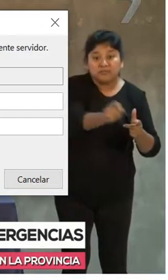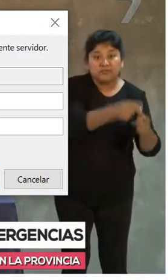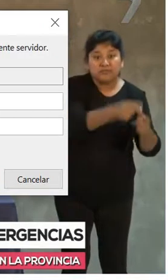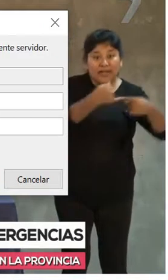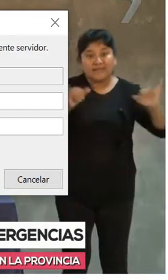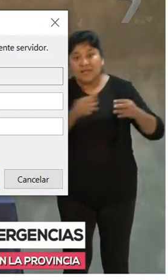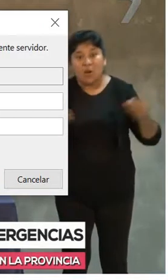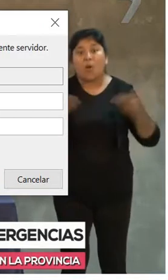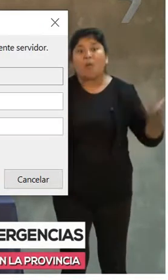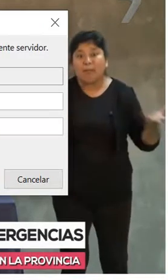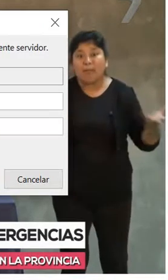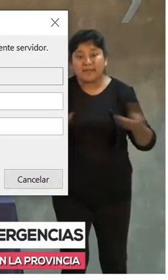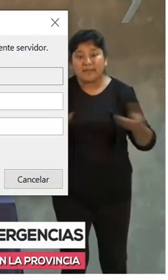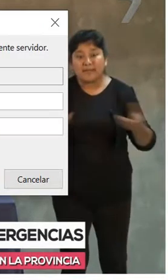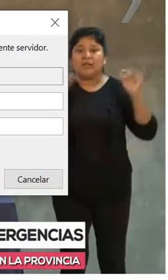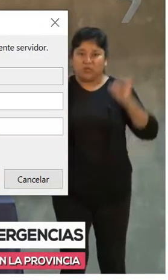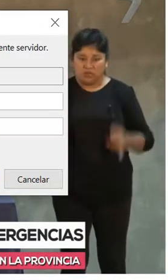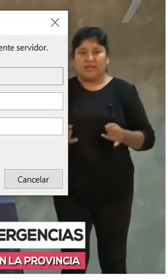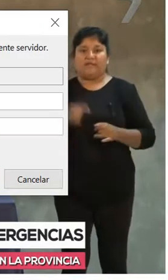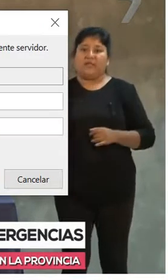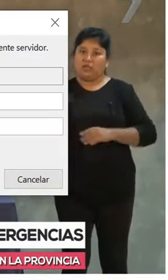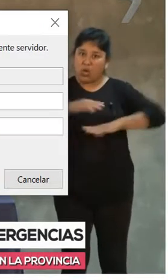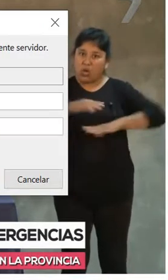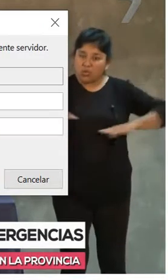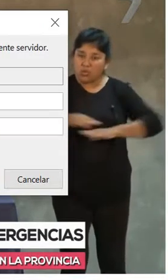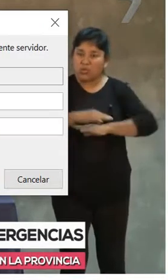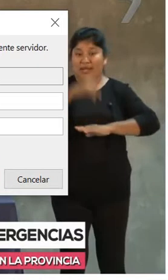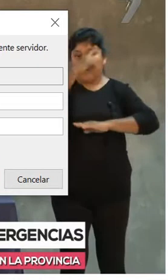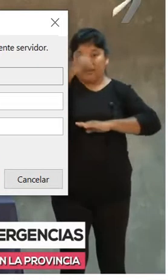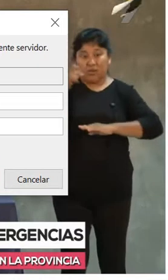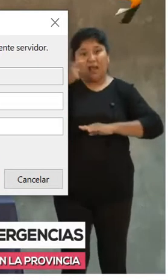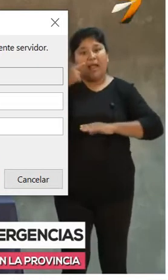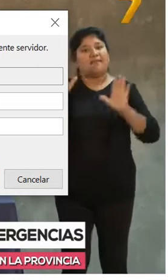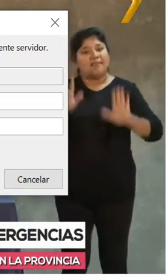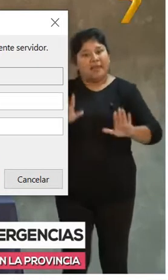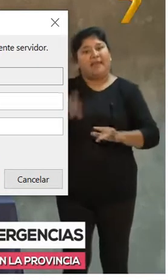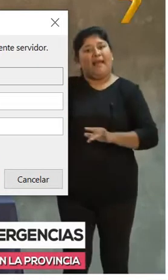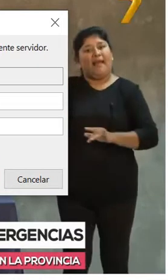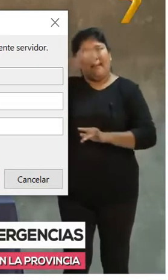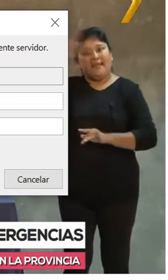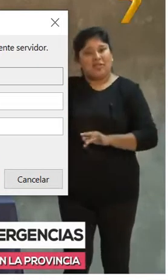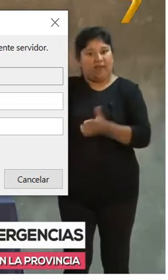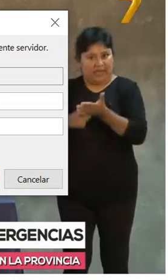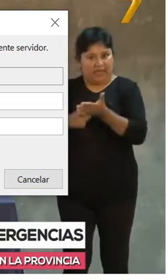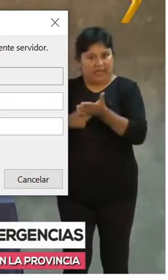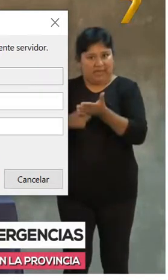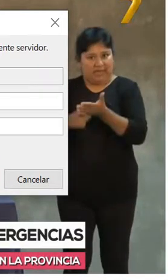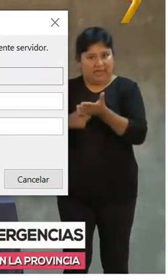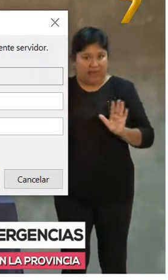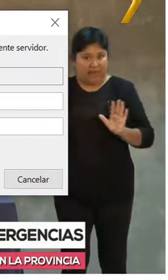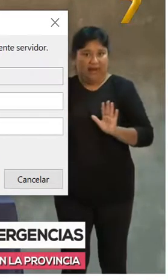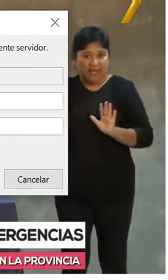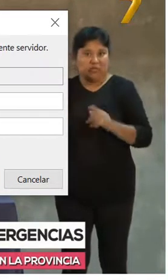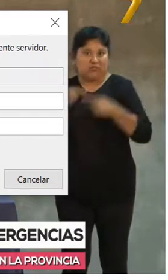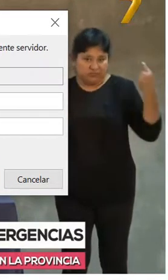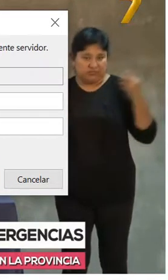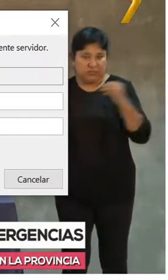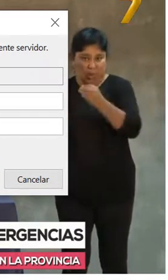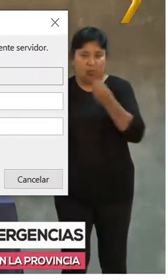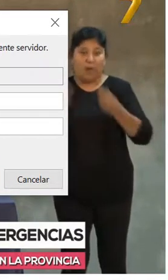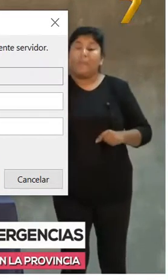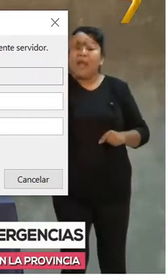Nación para ver cómo se va a manejar el tema a nivel global y a nivel nacional. En lo puntual con respecto a nuestras fronteras, las